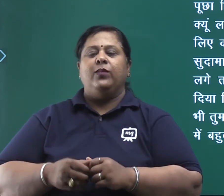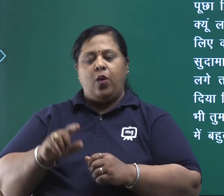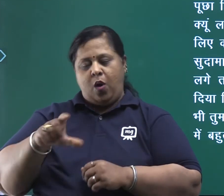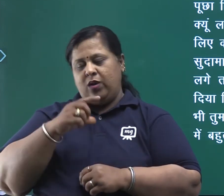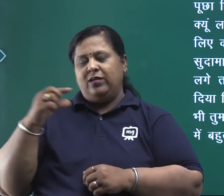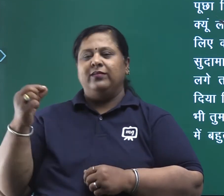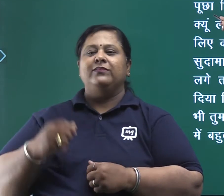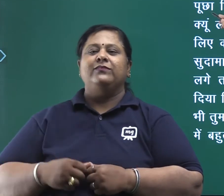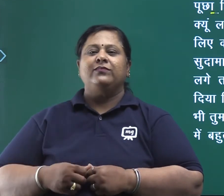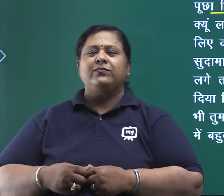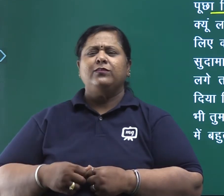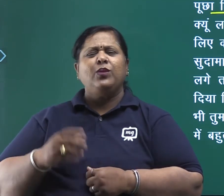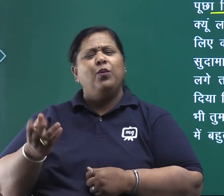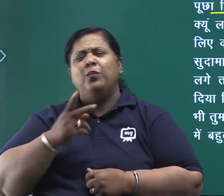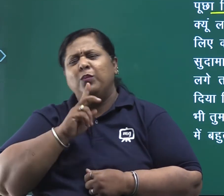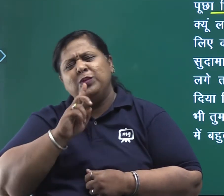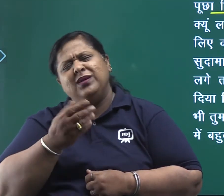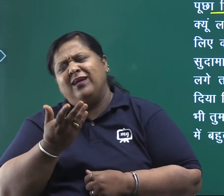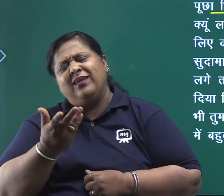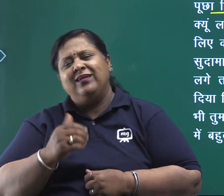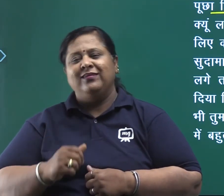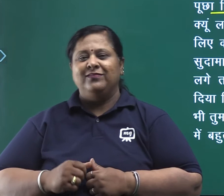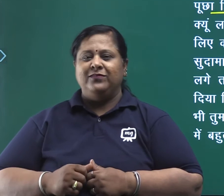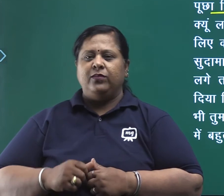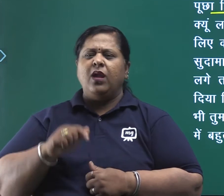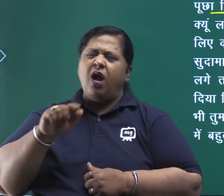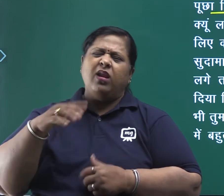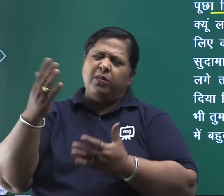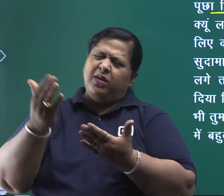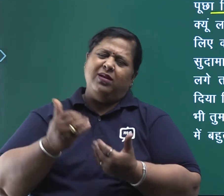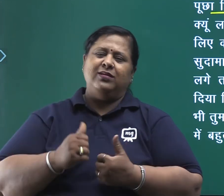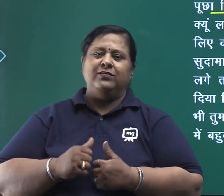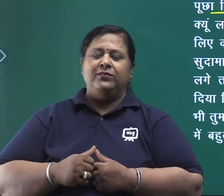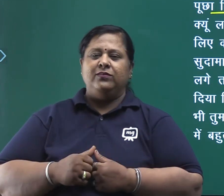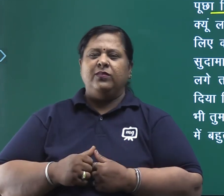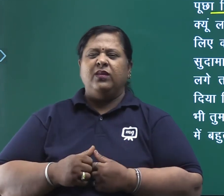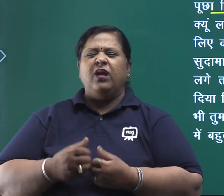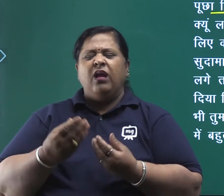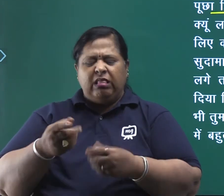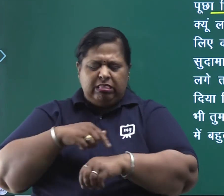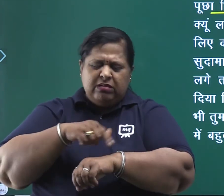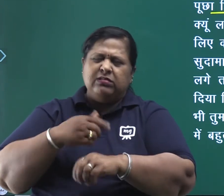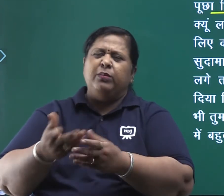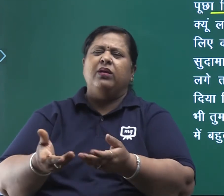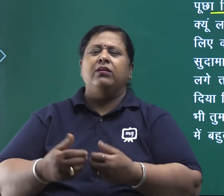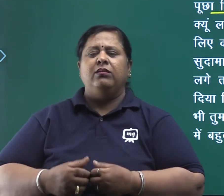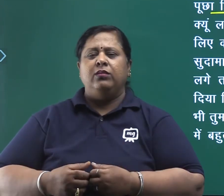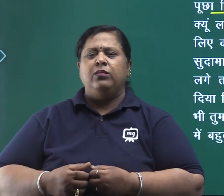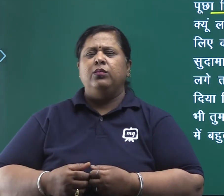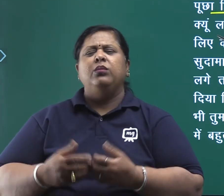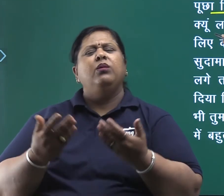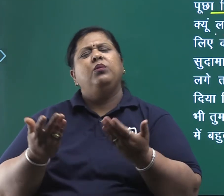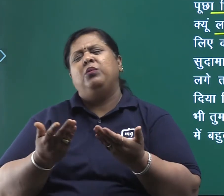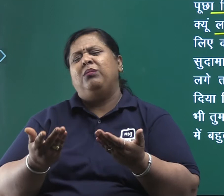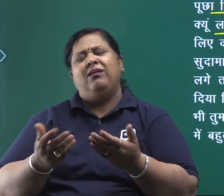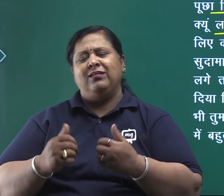और पूछा कि आने में इतना समय